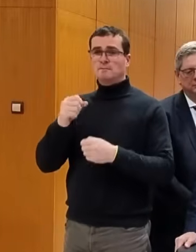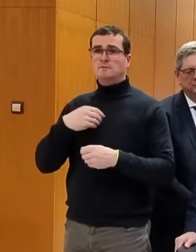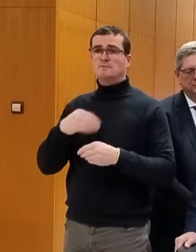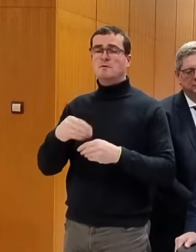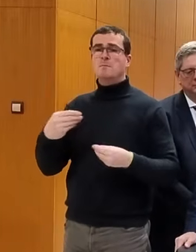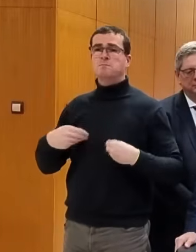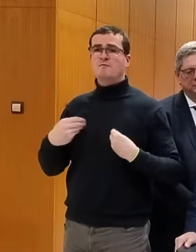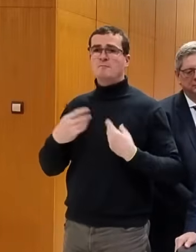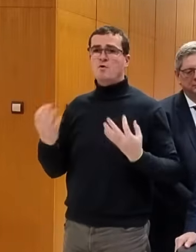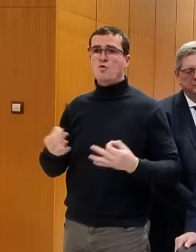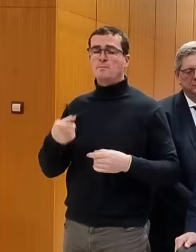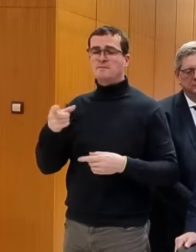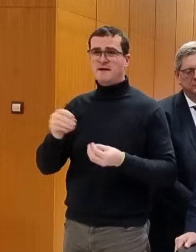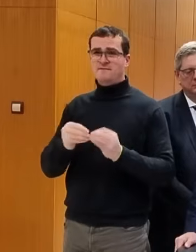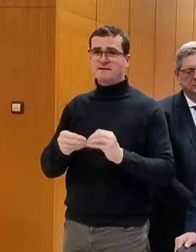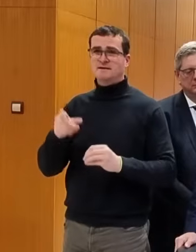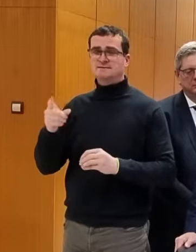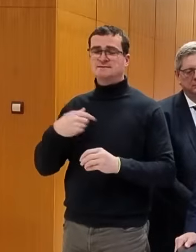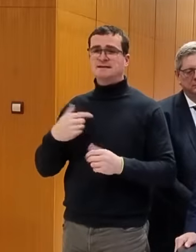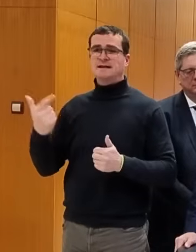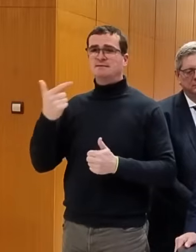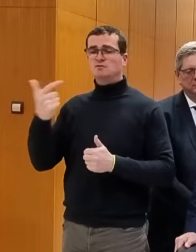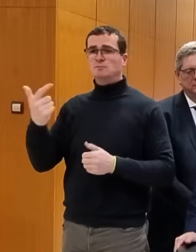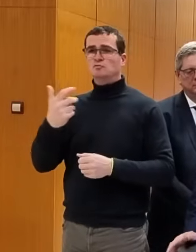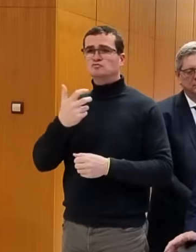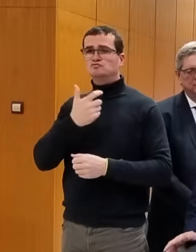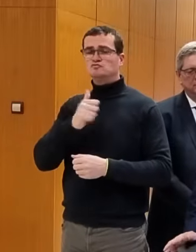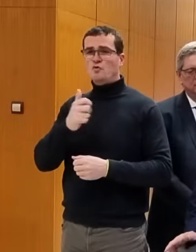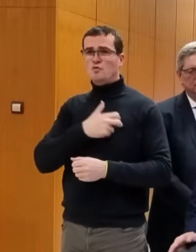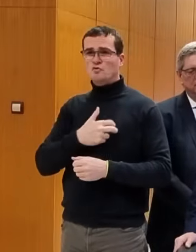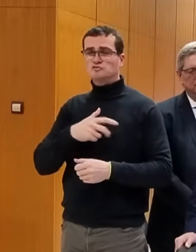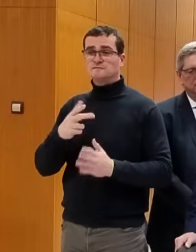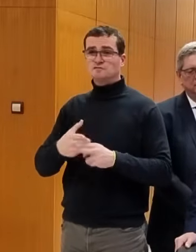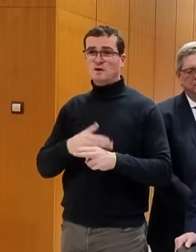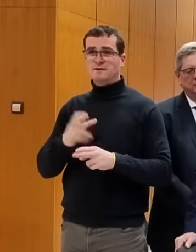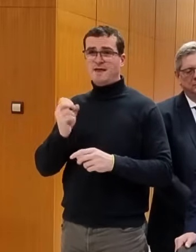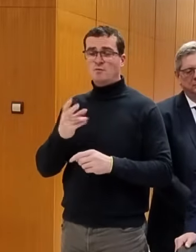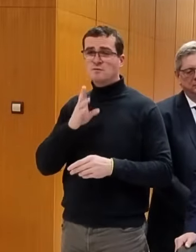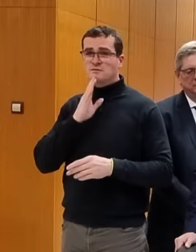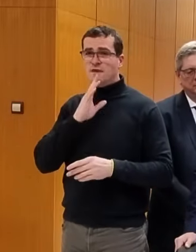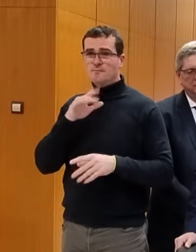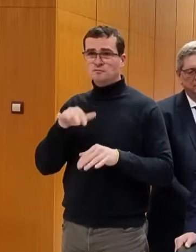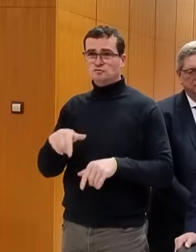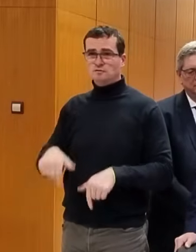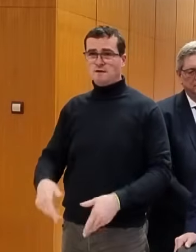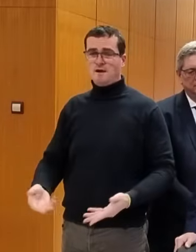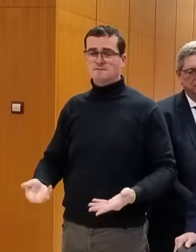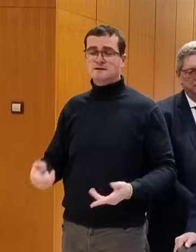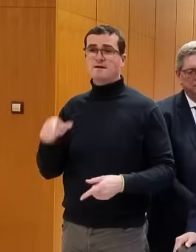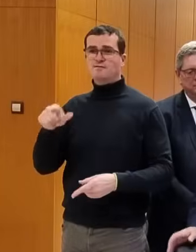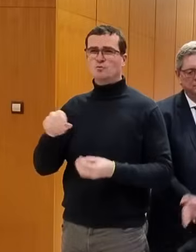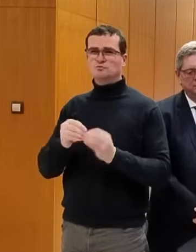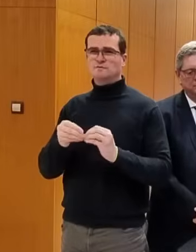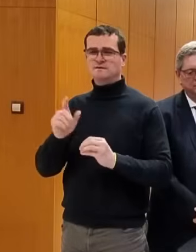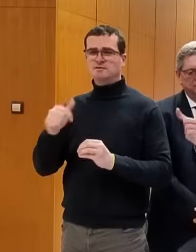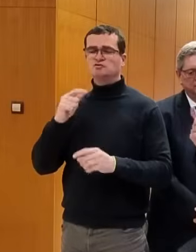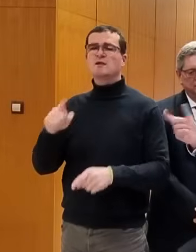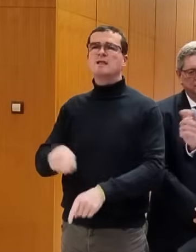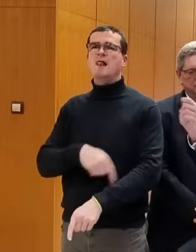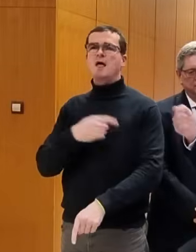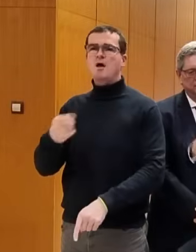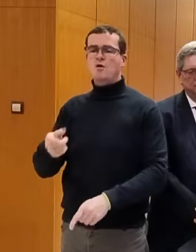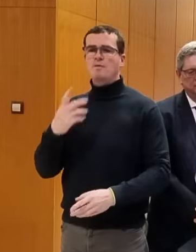o niečom bavíme, o takýchto veciach, ktoré sa v 22. storočí jednoducho v krajine Európskej únie nemôžu nachádzať. To sú veci, ktoré ešte budeme